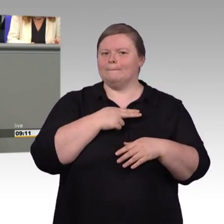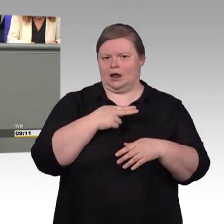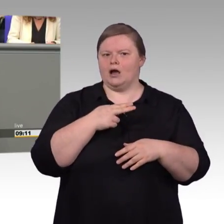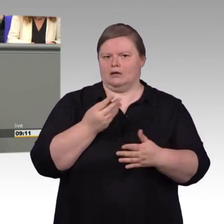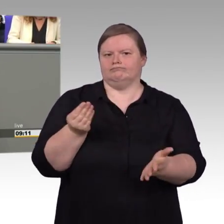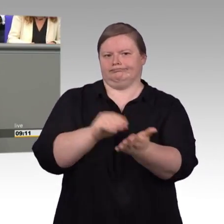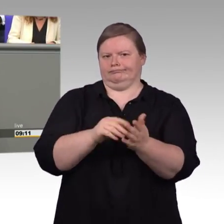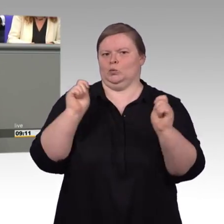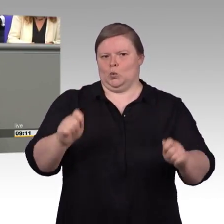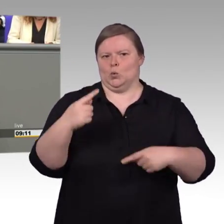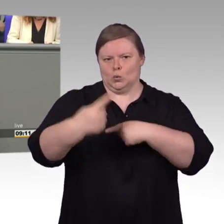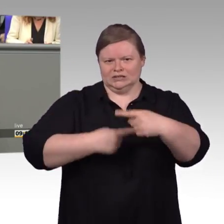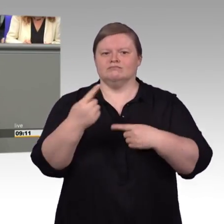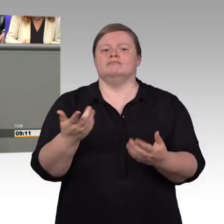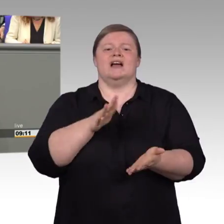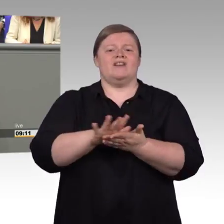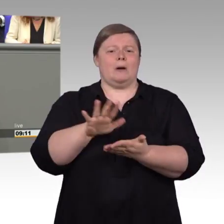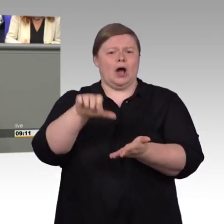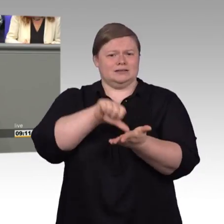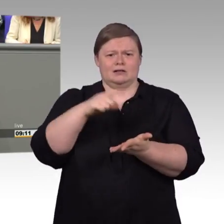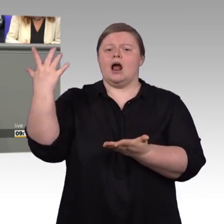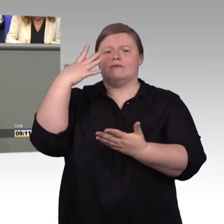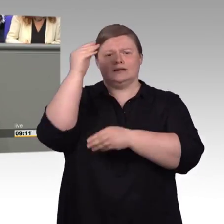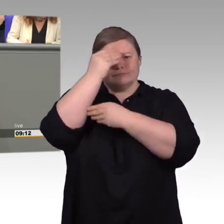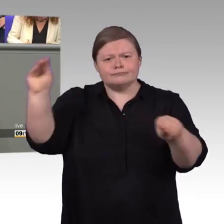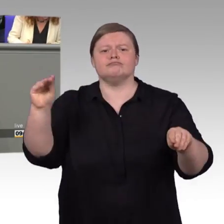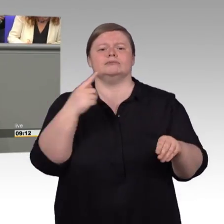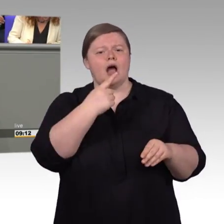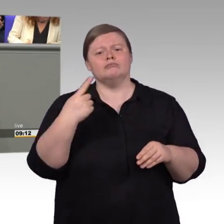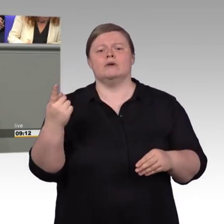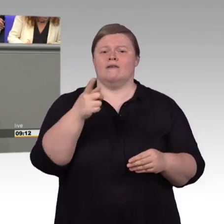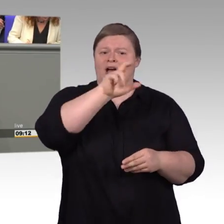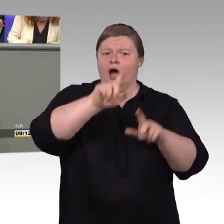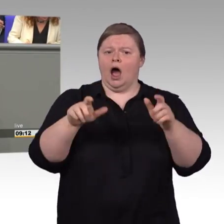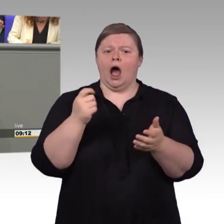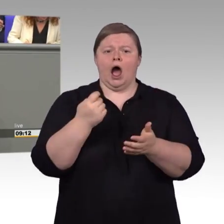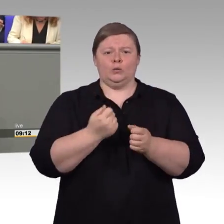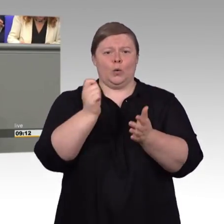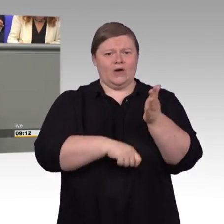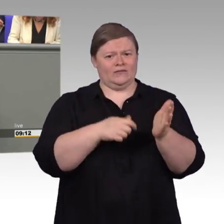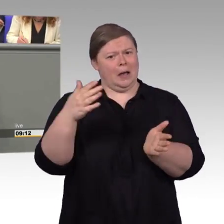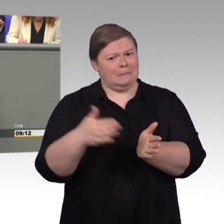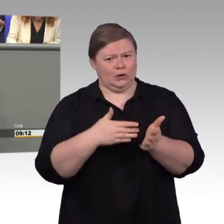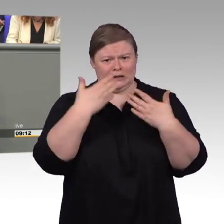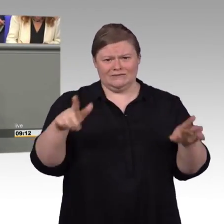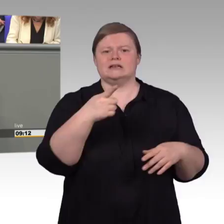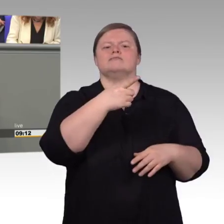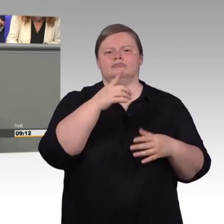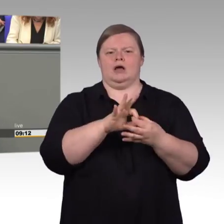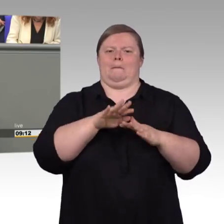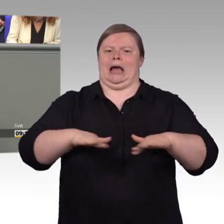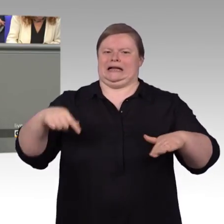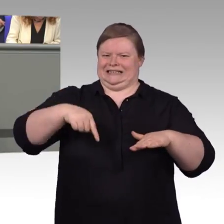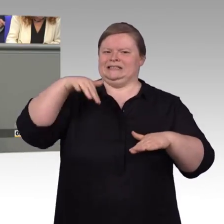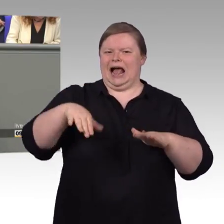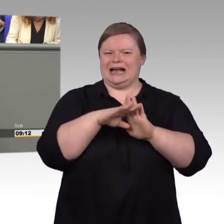werden unser wichtiges Gesetz nutzen, sie werden ein Musterverfahren zur Feststellung der Abgasmanipulation einleiten. Ab November können sich